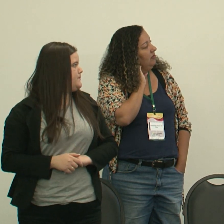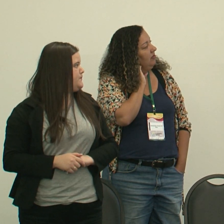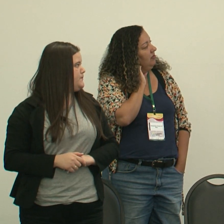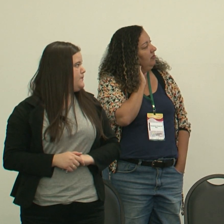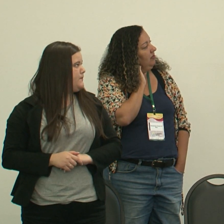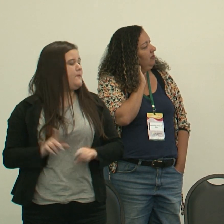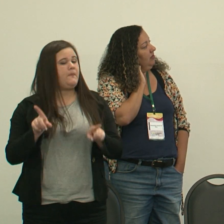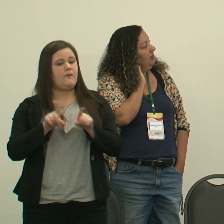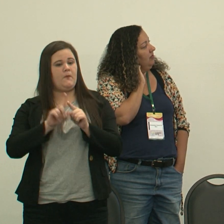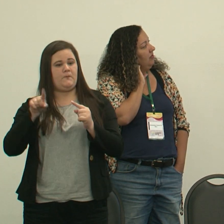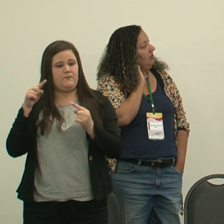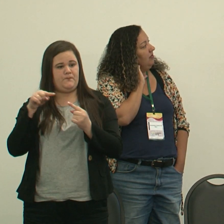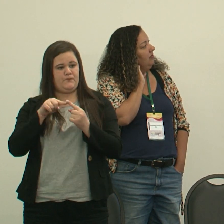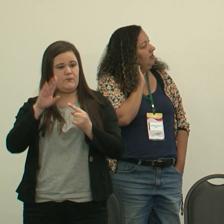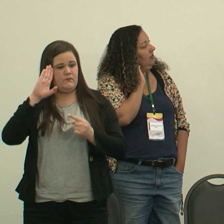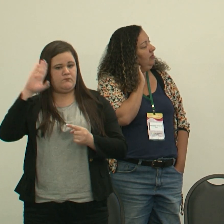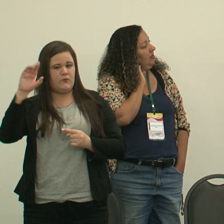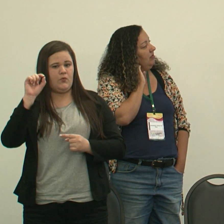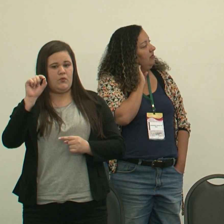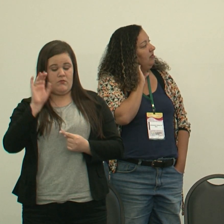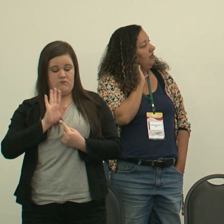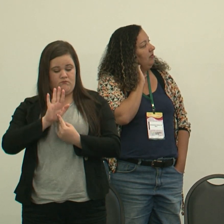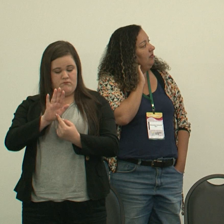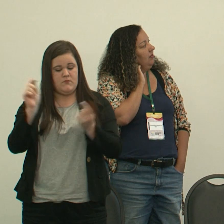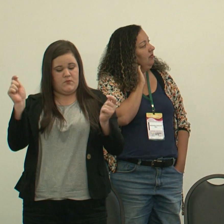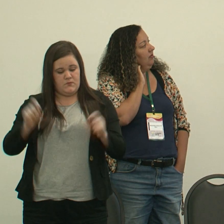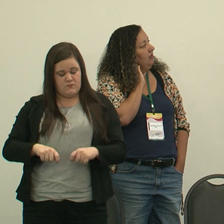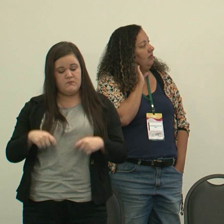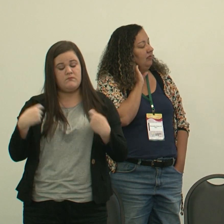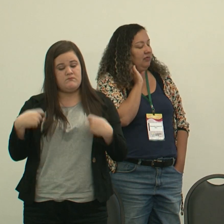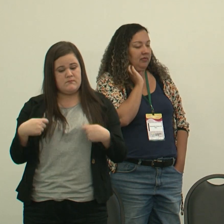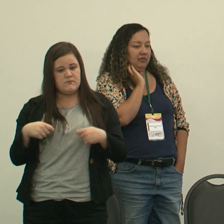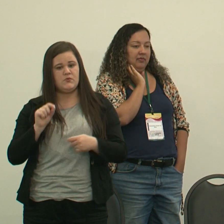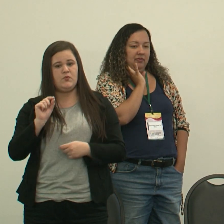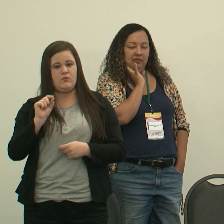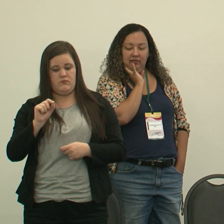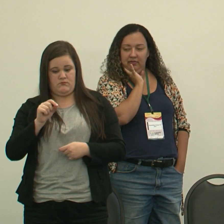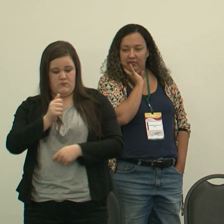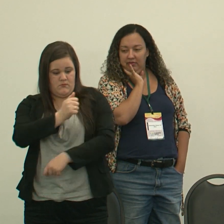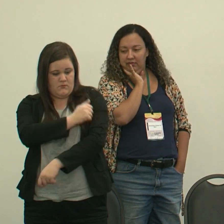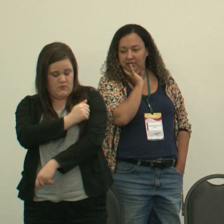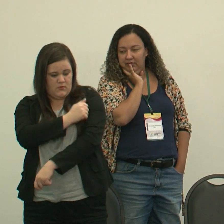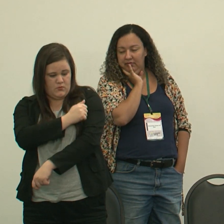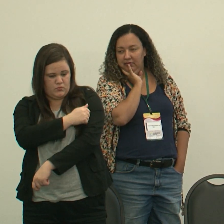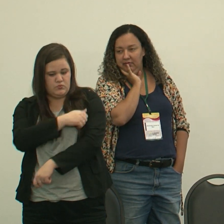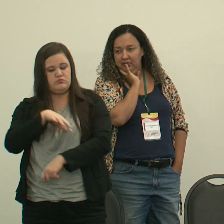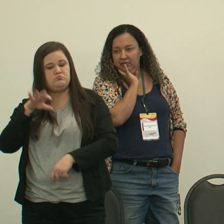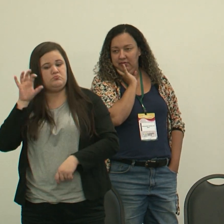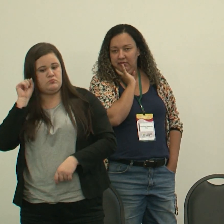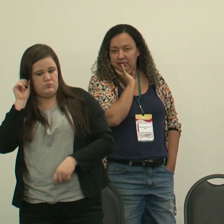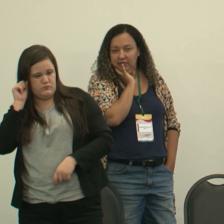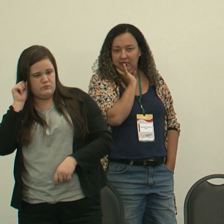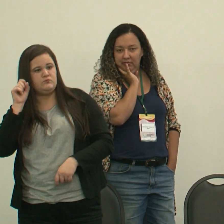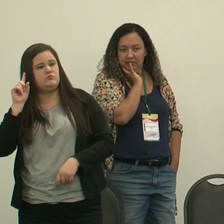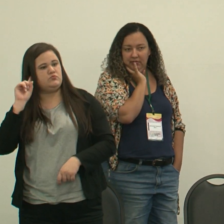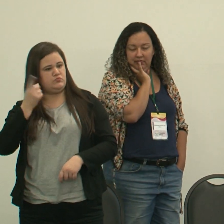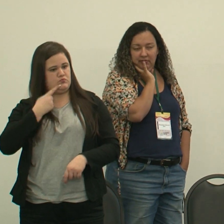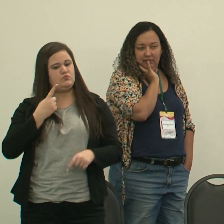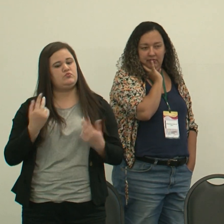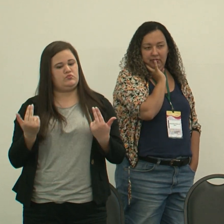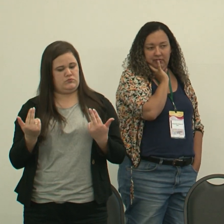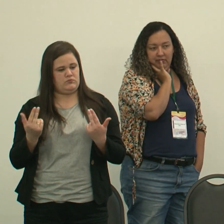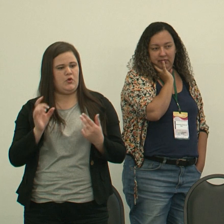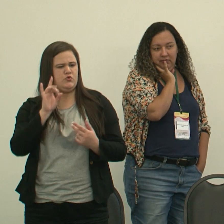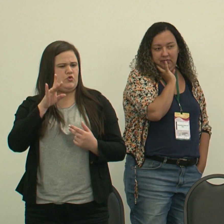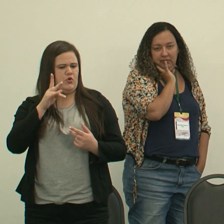nosso objetivo principal seria mostrar que é preciso que alunos da educação básica, surdos e não surdos, né? A gente não está falando aqui